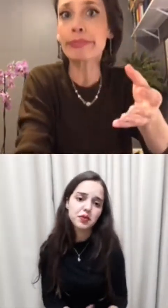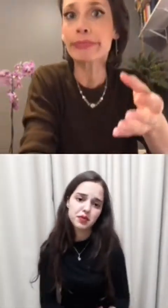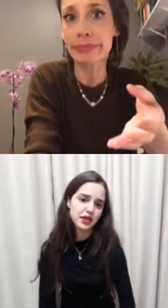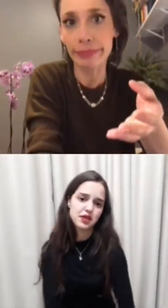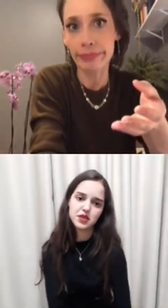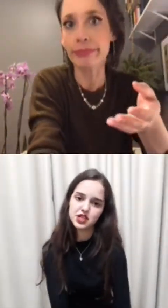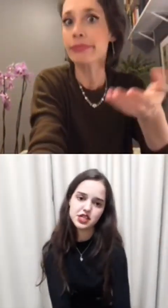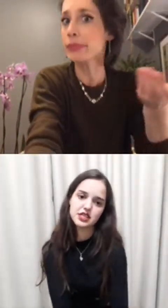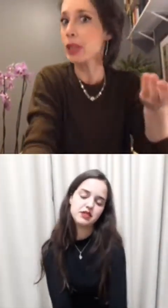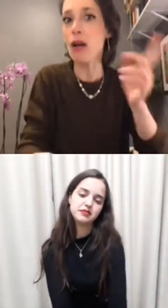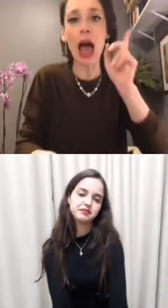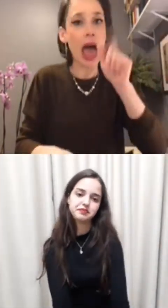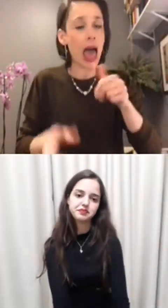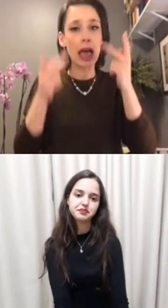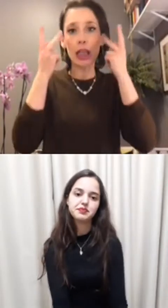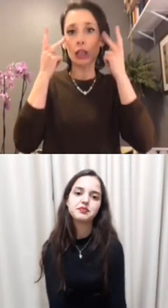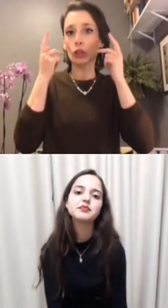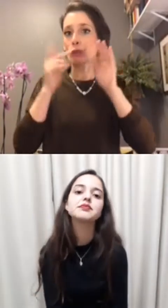a própria Débora disse.